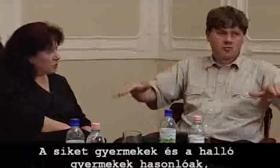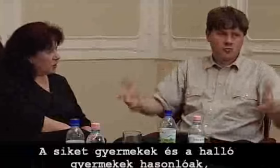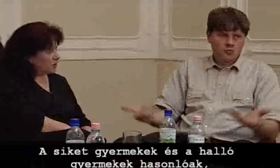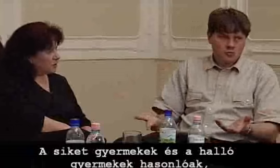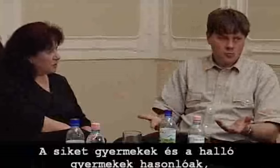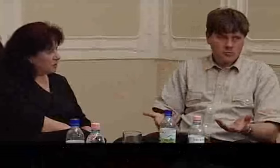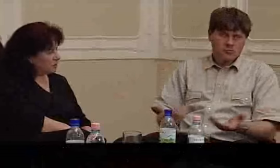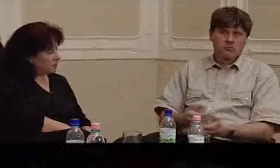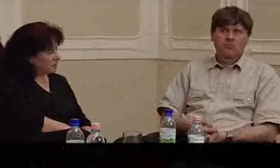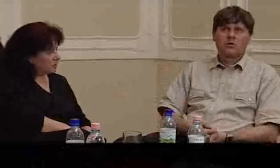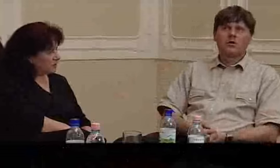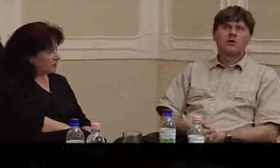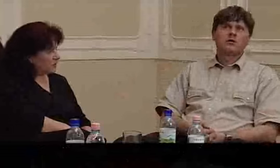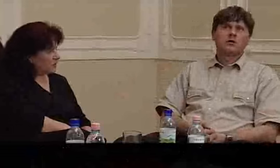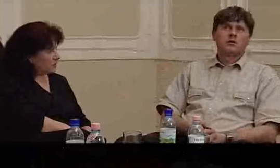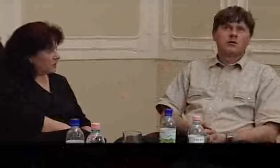hasonlóak.